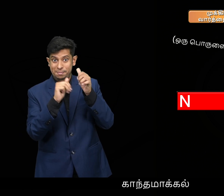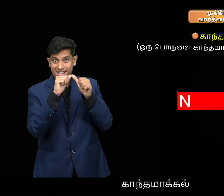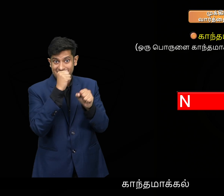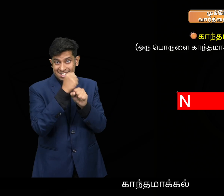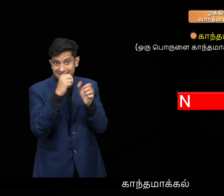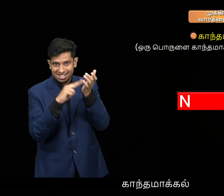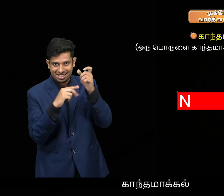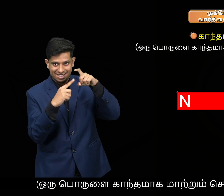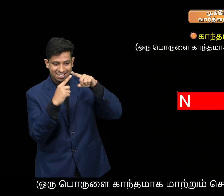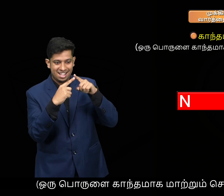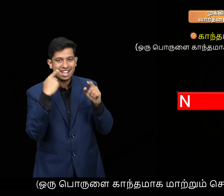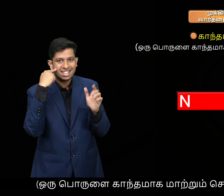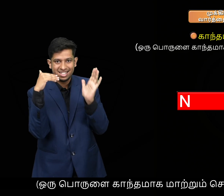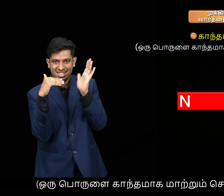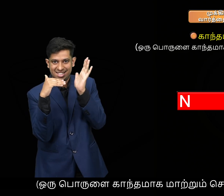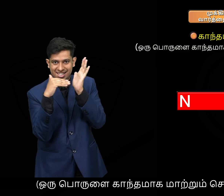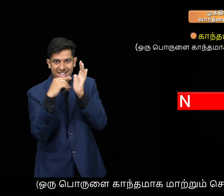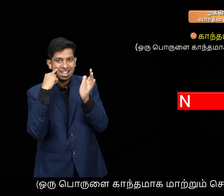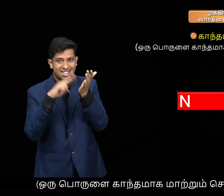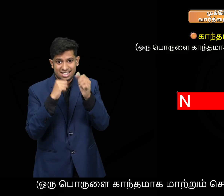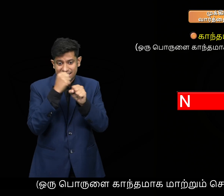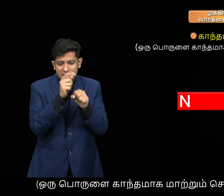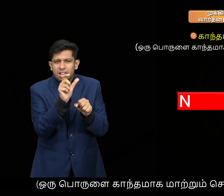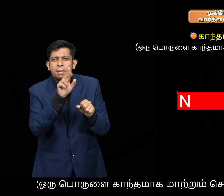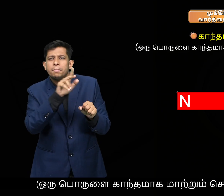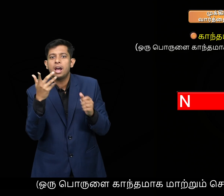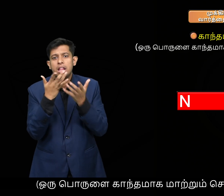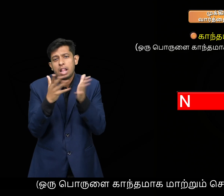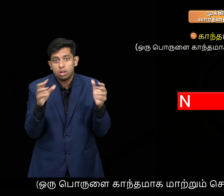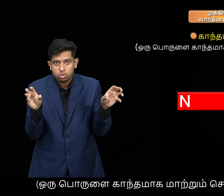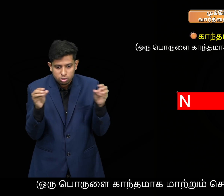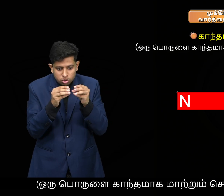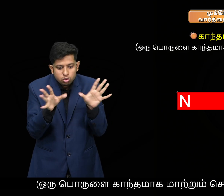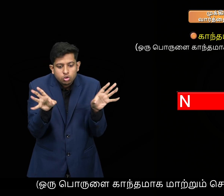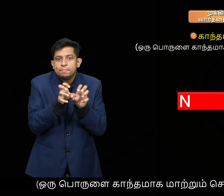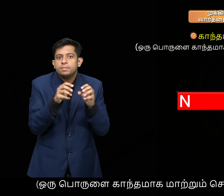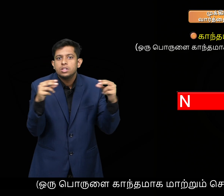காந்தமாக்கல், அதாவது ஒரு பொருளை காந்தமாக மாற்றும் செயல்முறை.